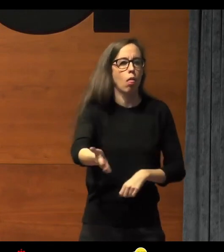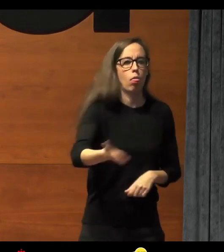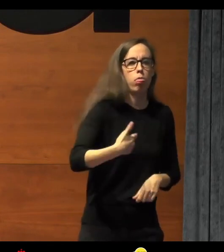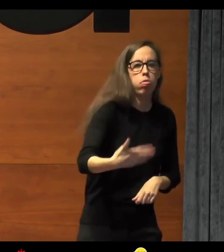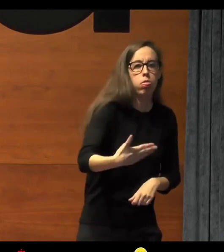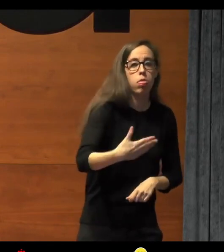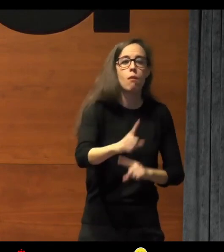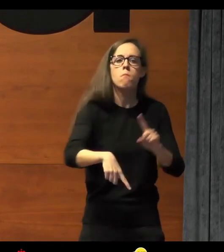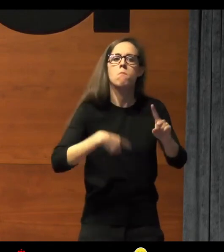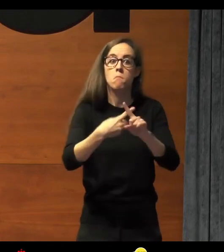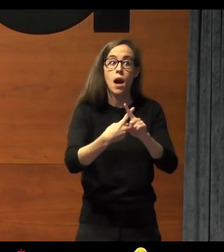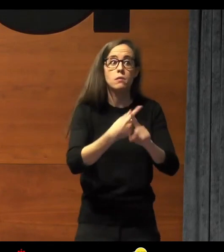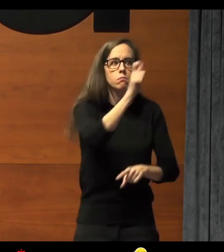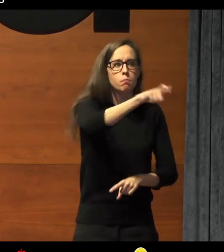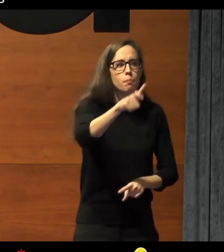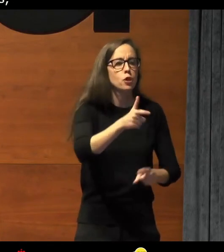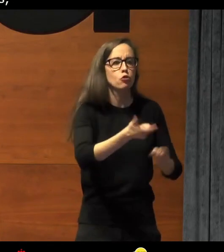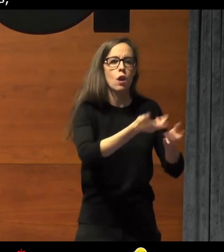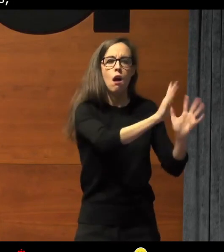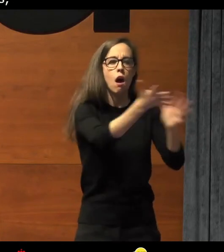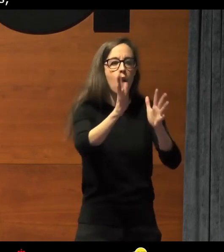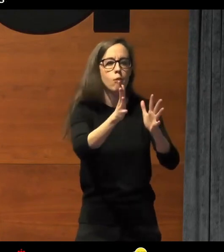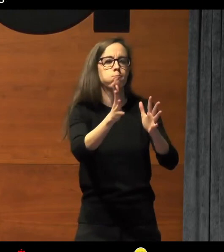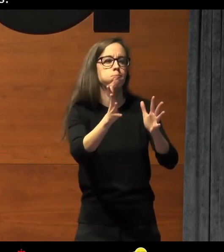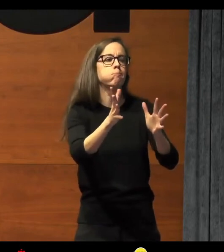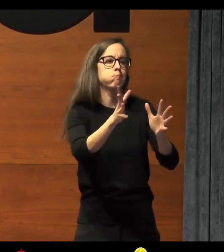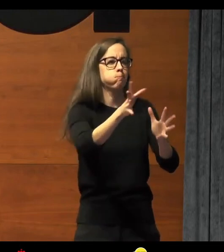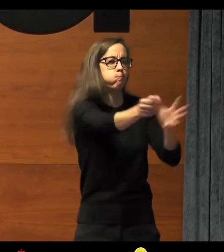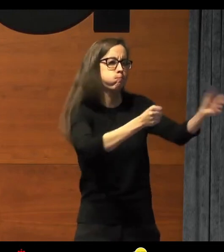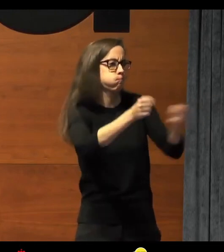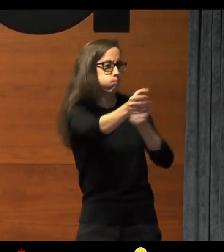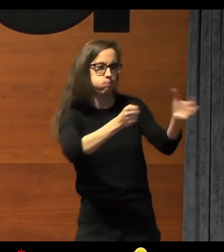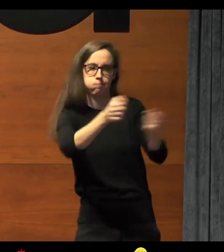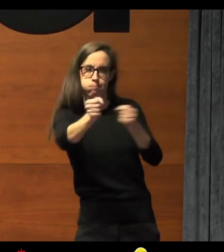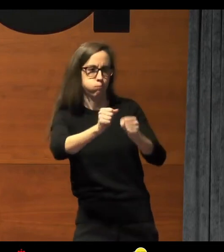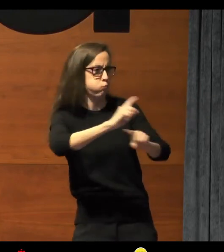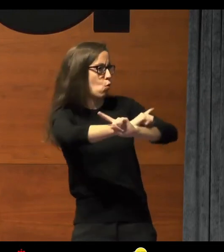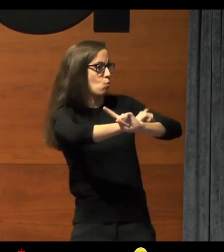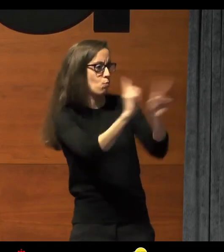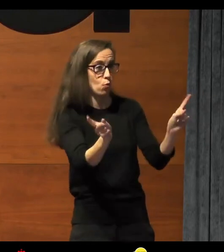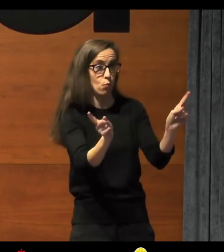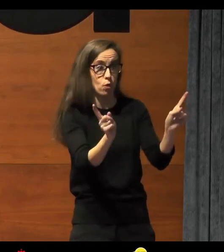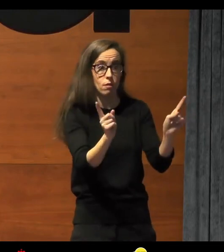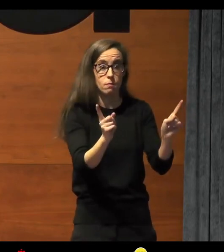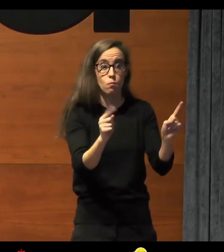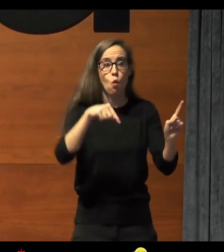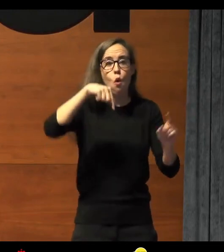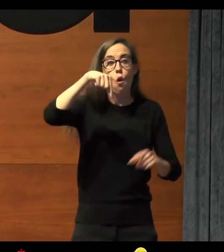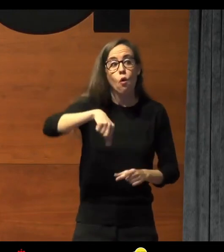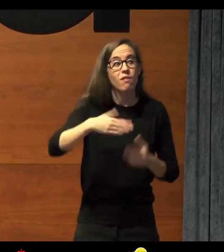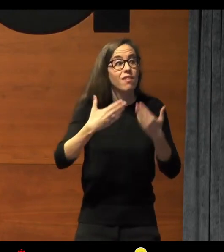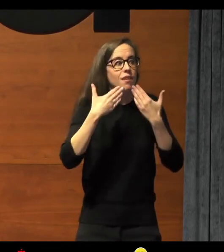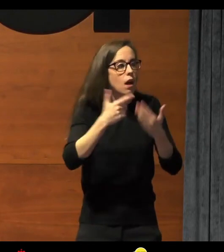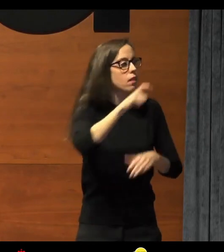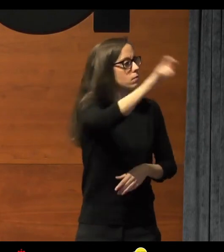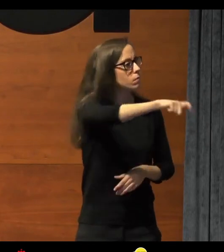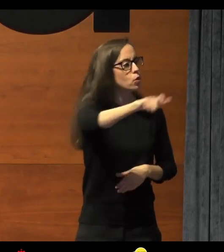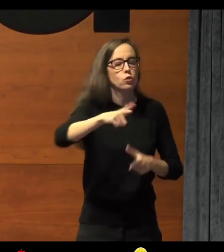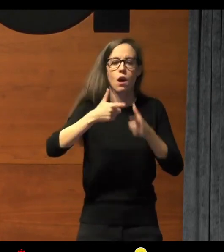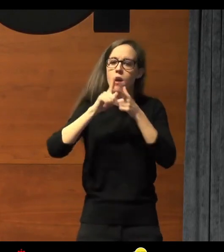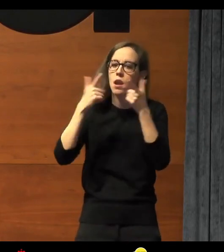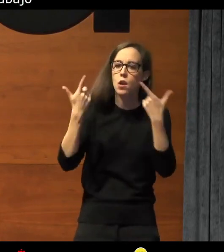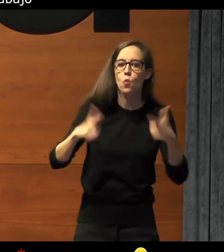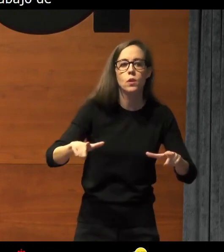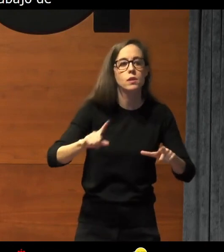perseguidas. Hoy en día, gracias al tesón y al trabajo de grandes lingüistas y